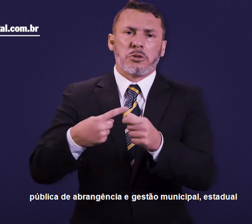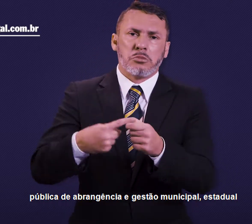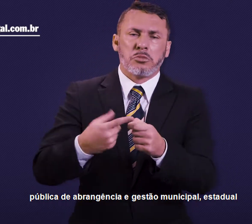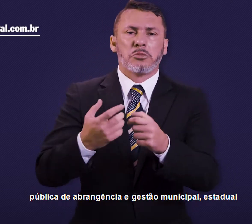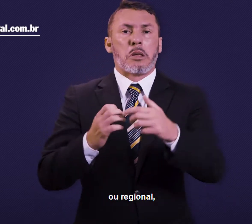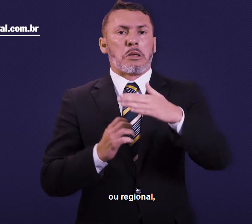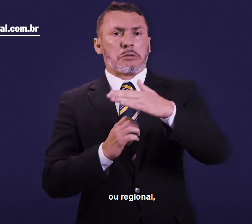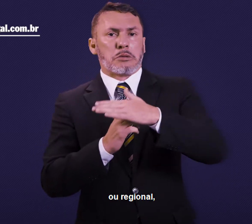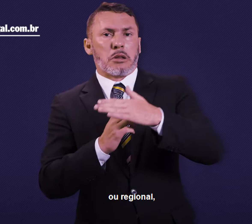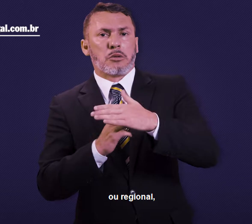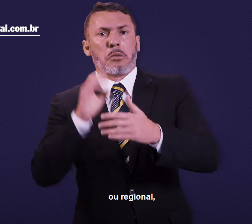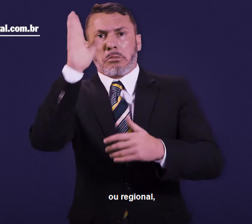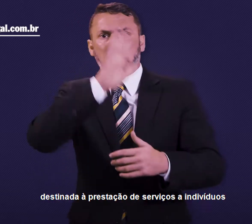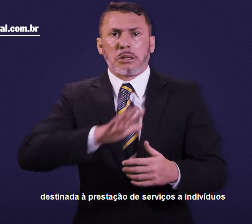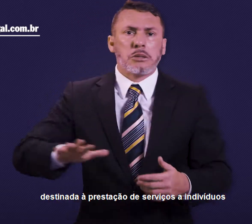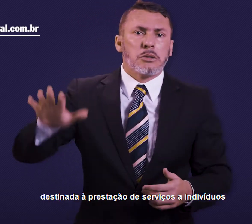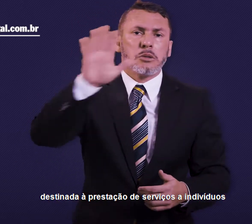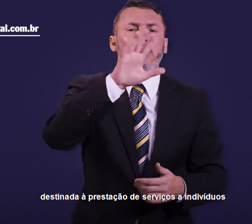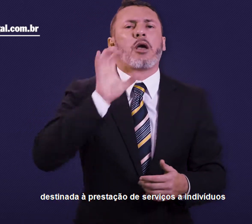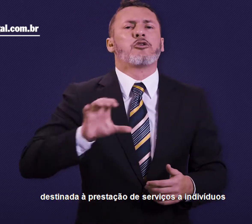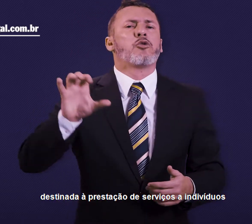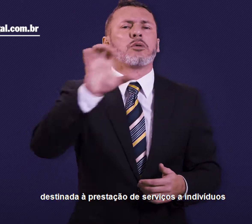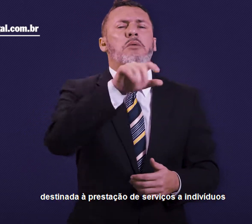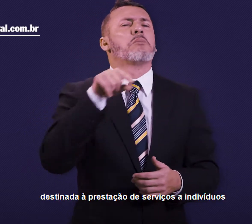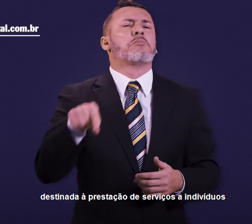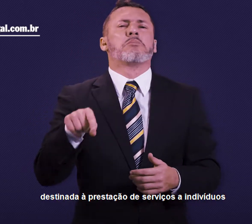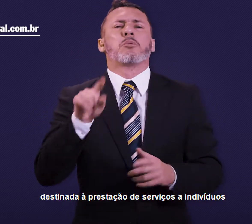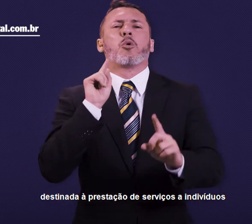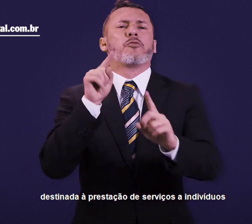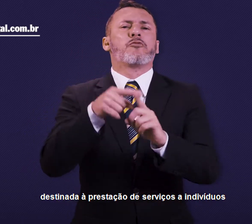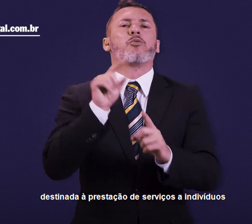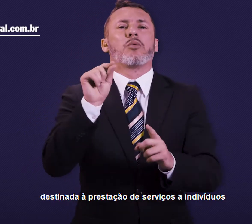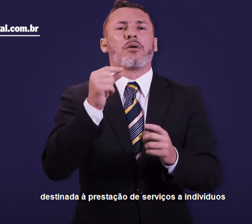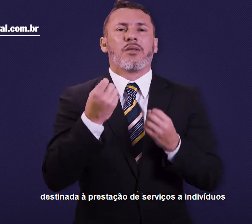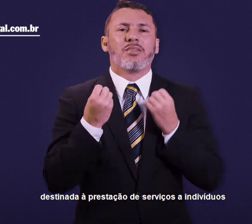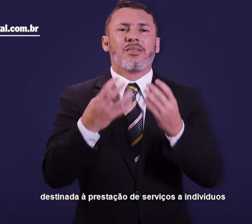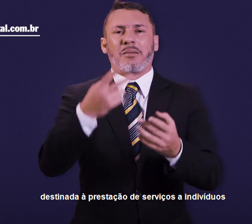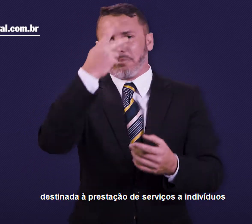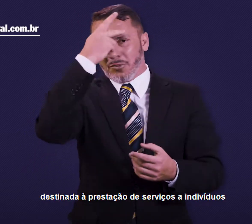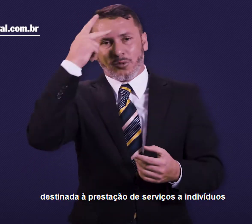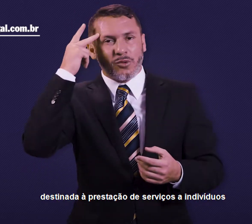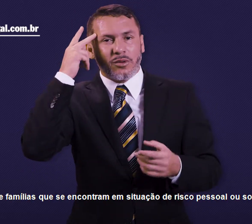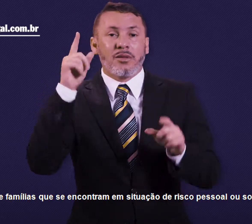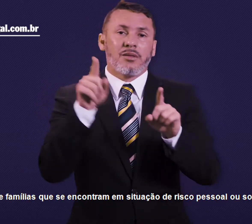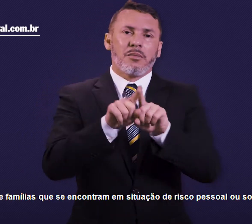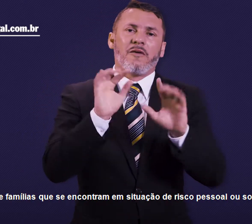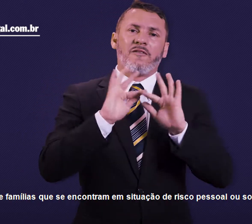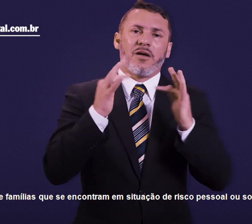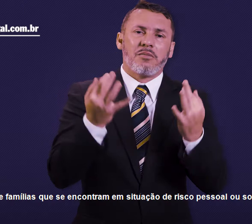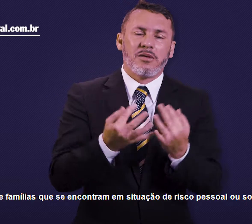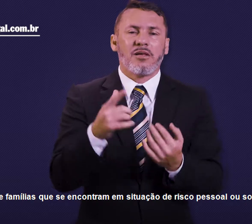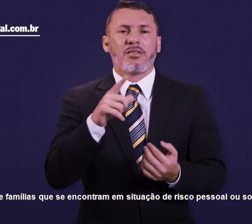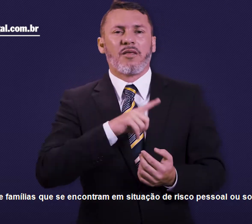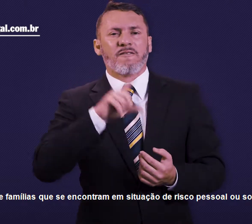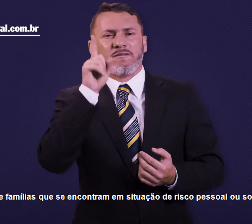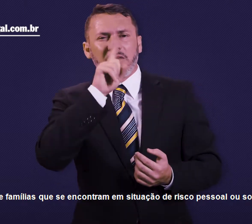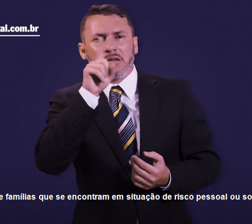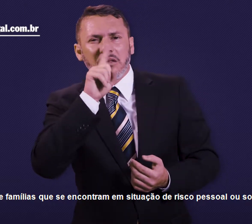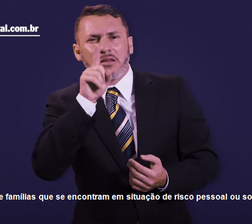estadual ou regional, destinada à prestação de serviços a indivíduos e famílias que se encontram em situação